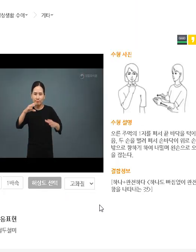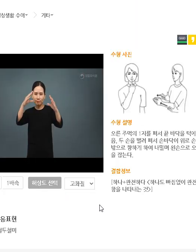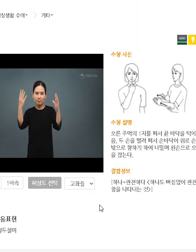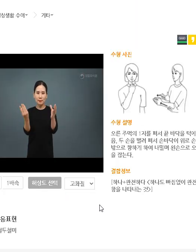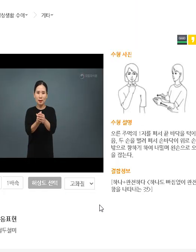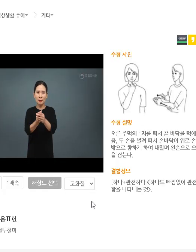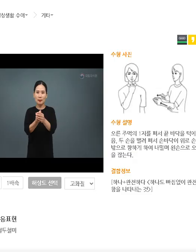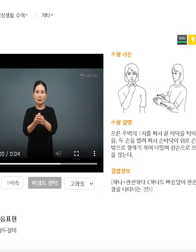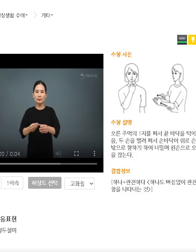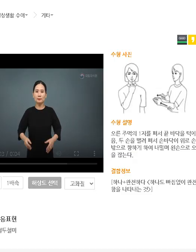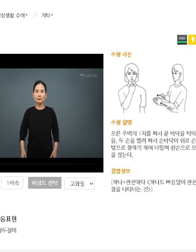아닌데